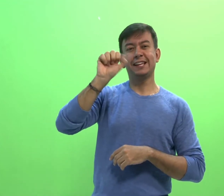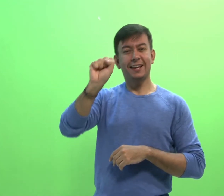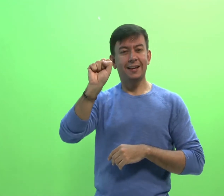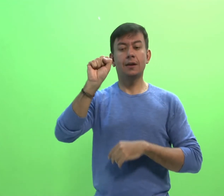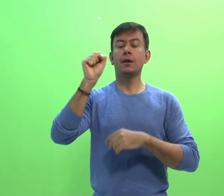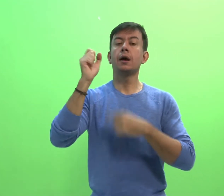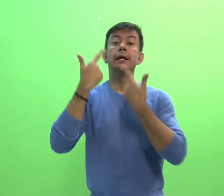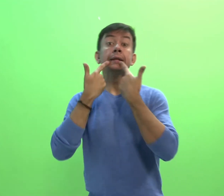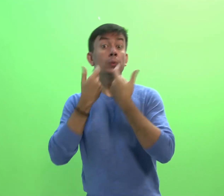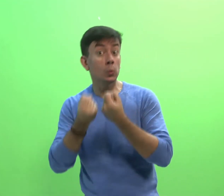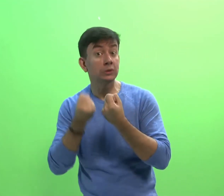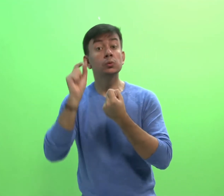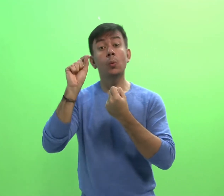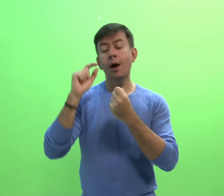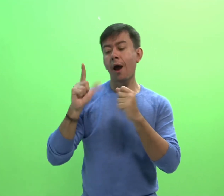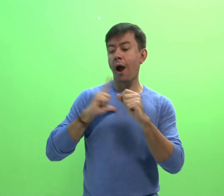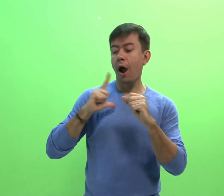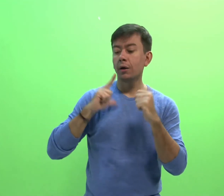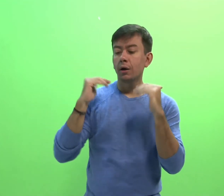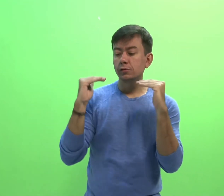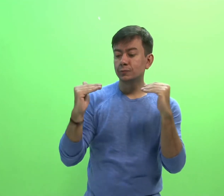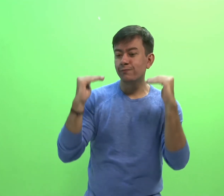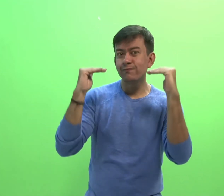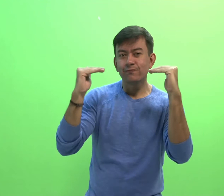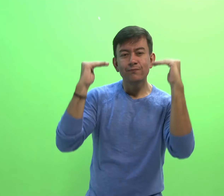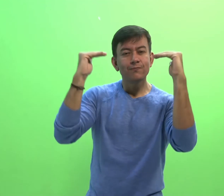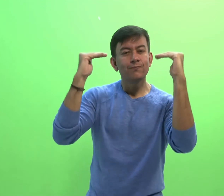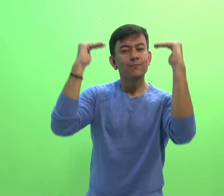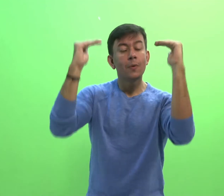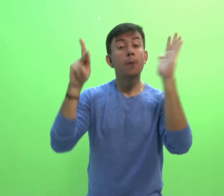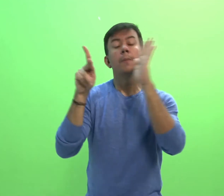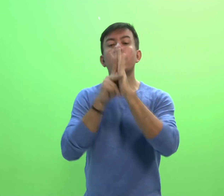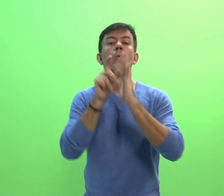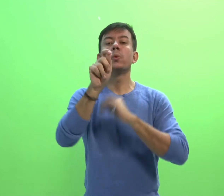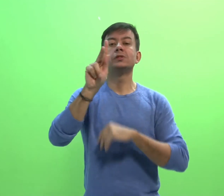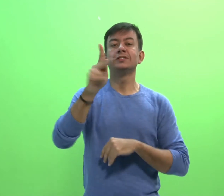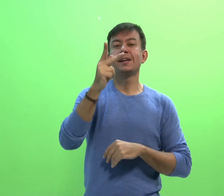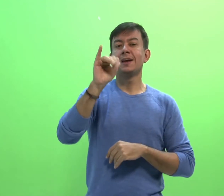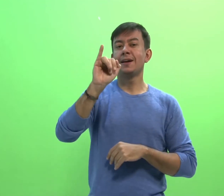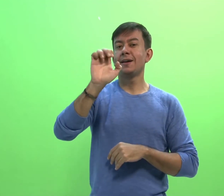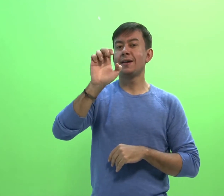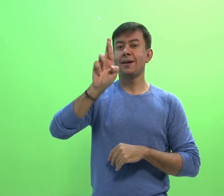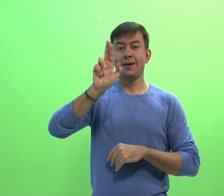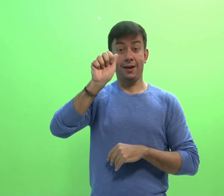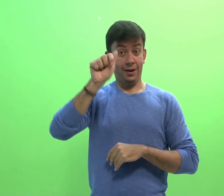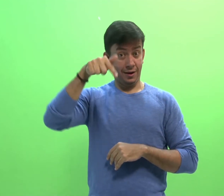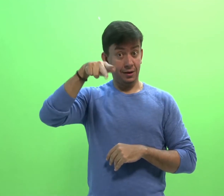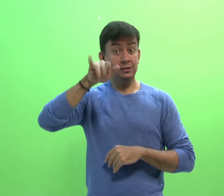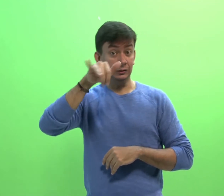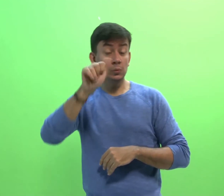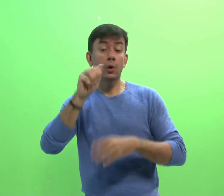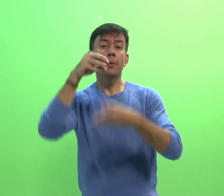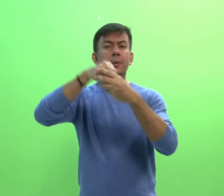então aquela imagem são níveis linguísticos. E tais níveis linguísticos mostram